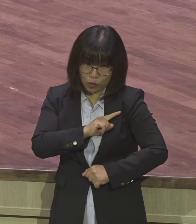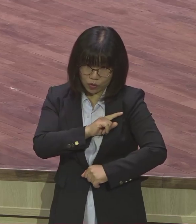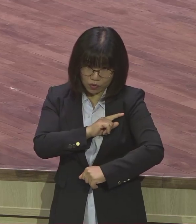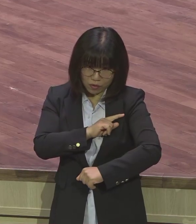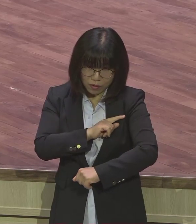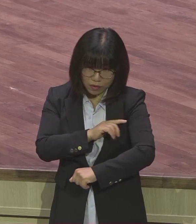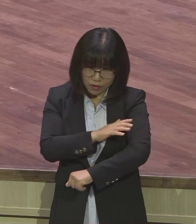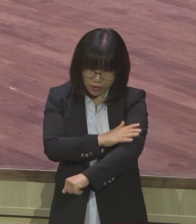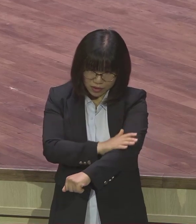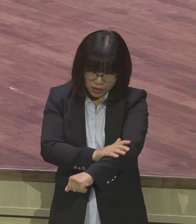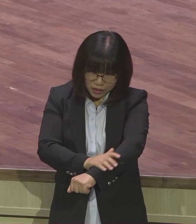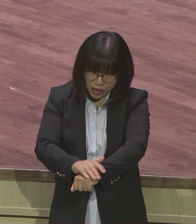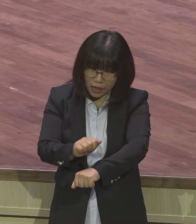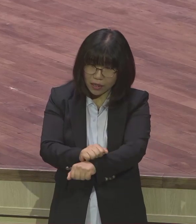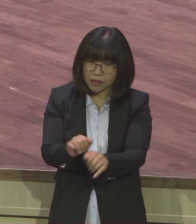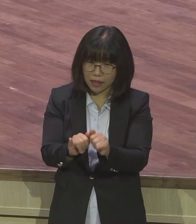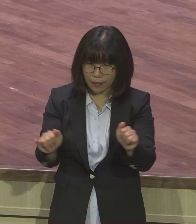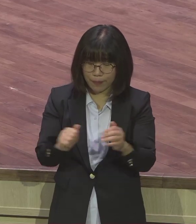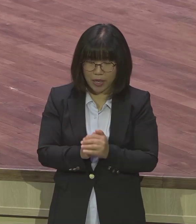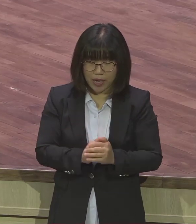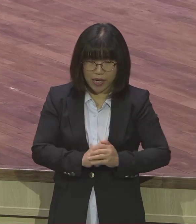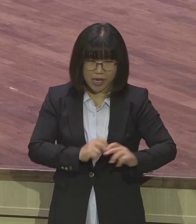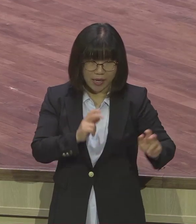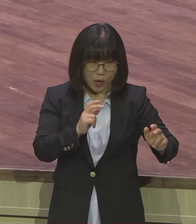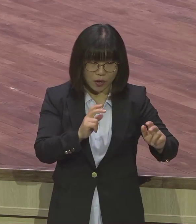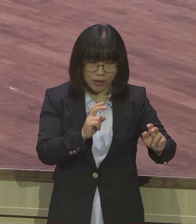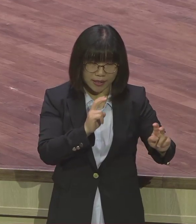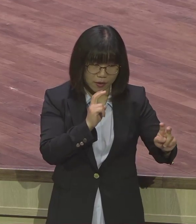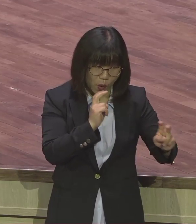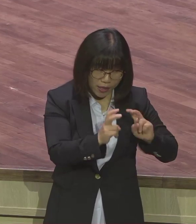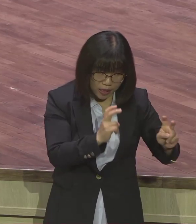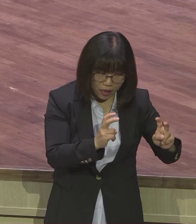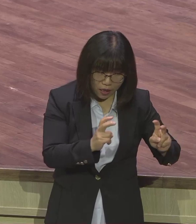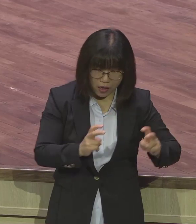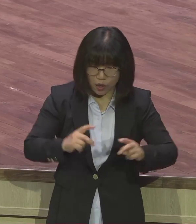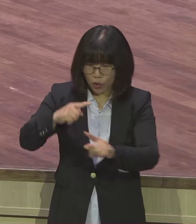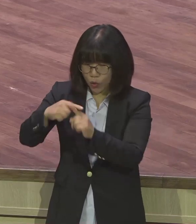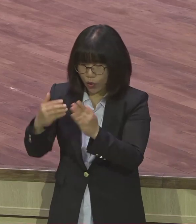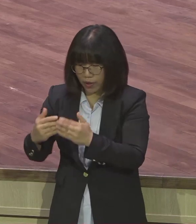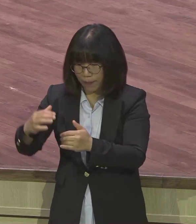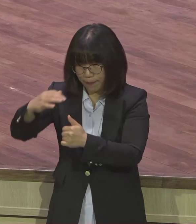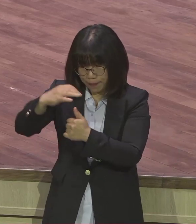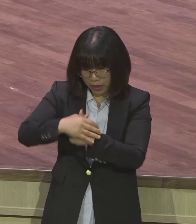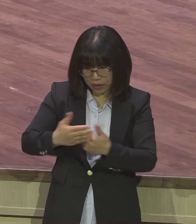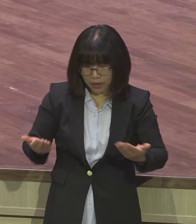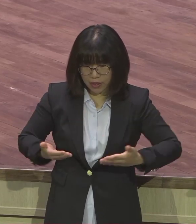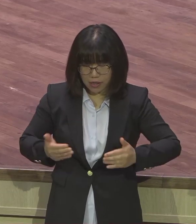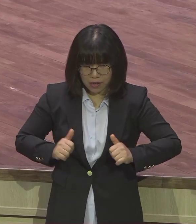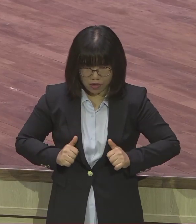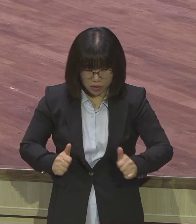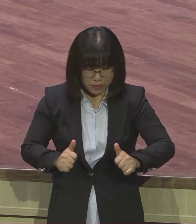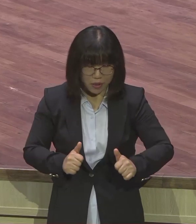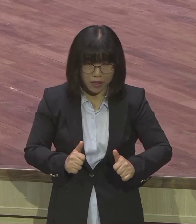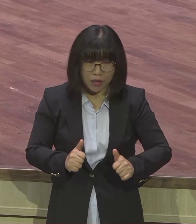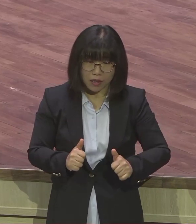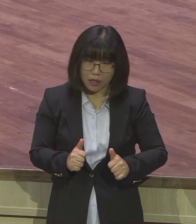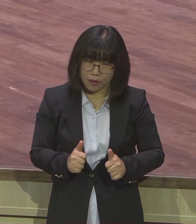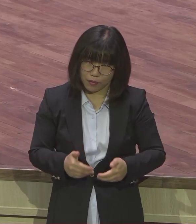돼. 직장에서 그렇고 교회에서도 맡긴 일에 대해서는 그야말로 막 그냥 모든 사람이 물어볼 정도로